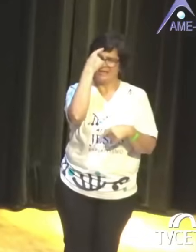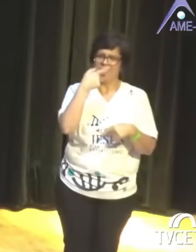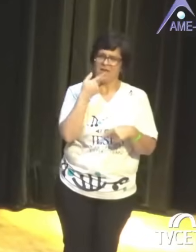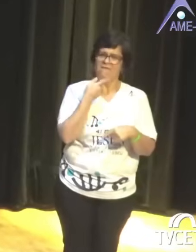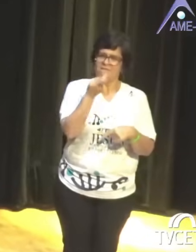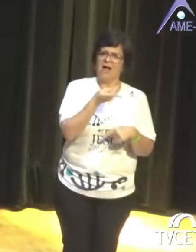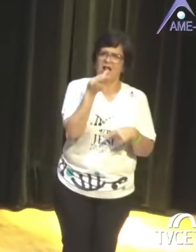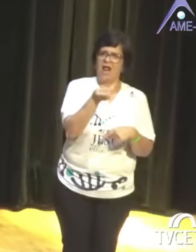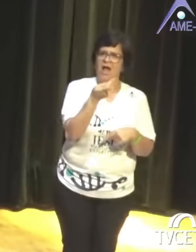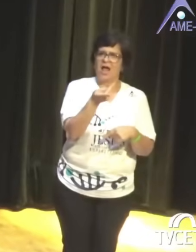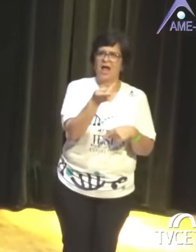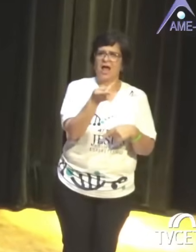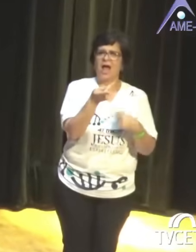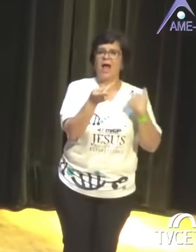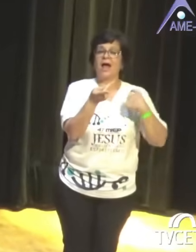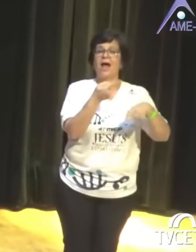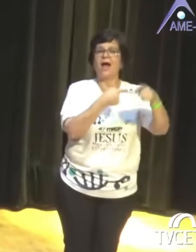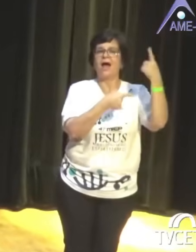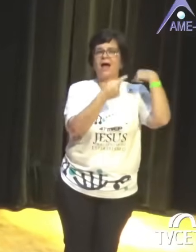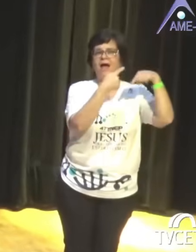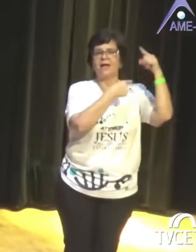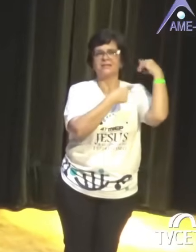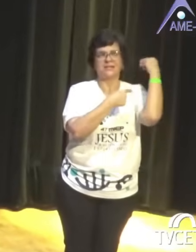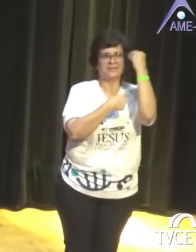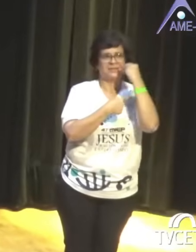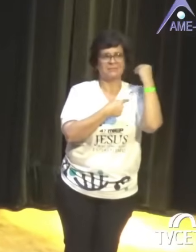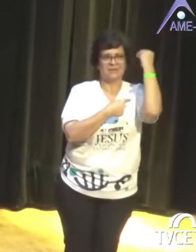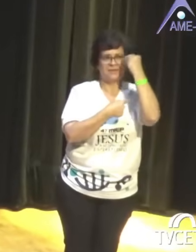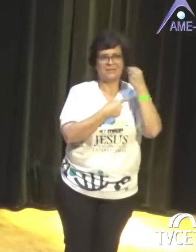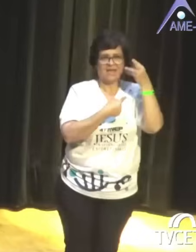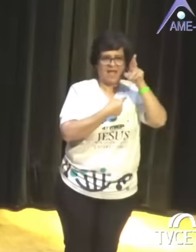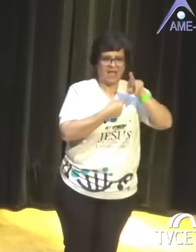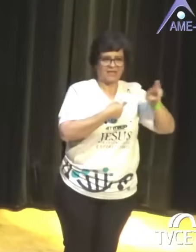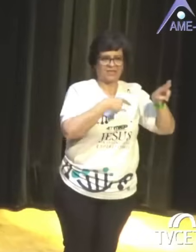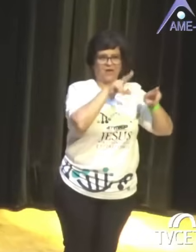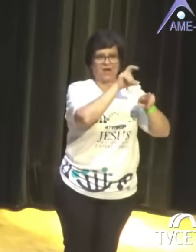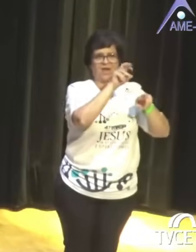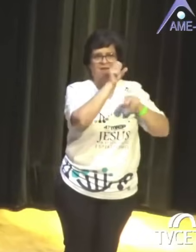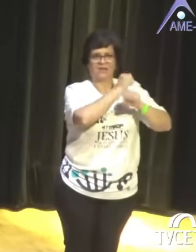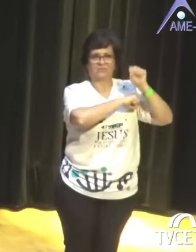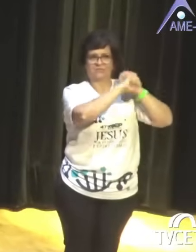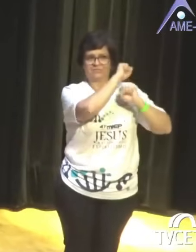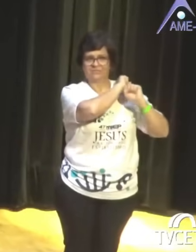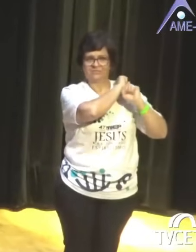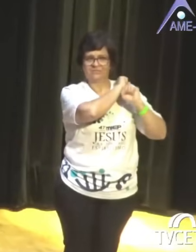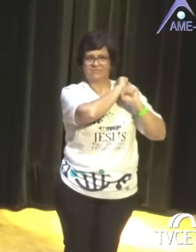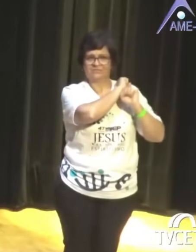que eu tô falando aqui aquela Experiência Religiosa de 500 anos